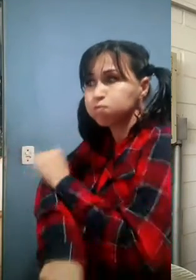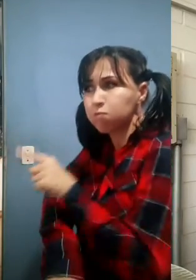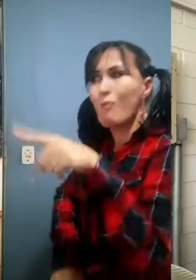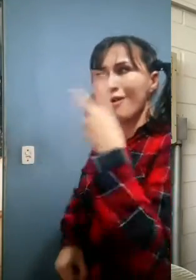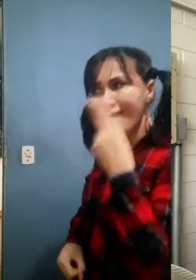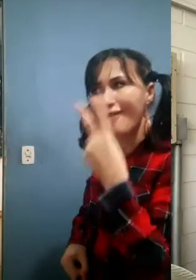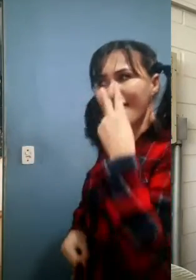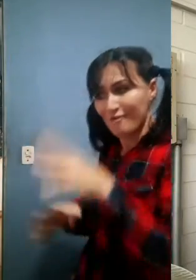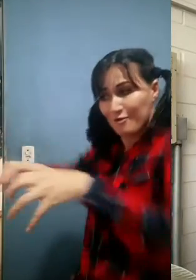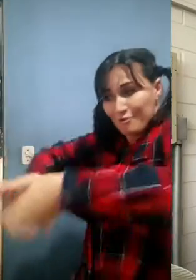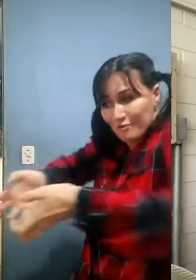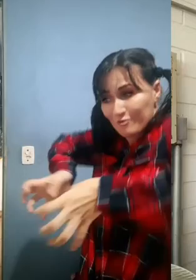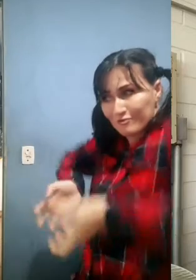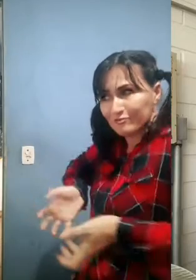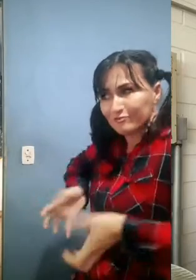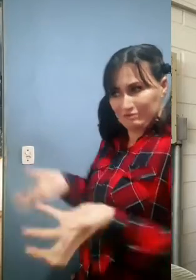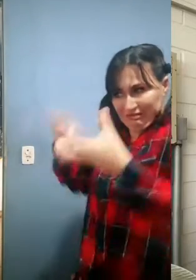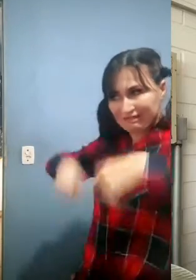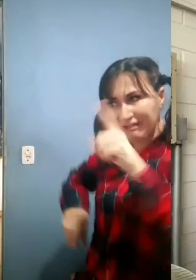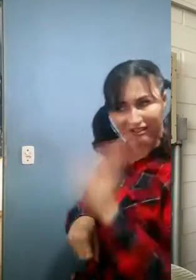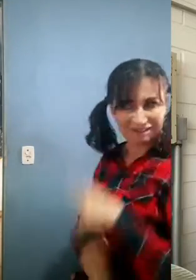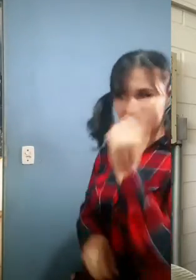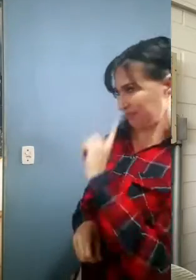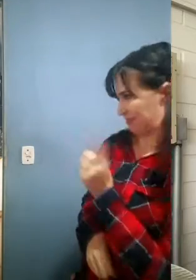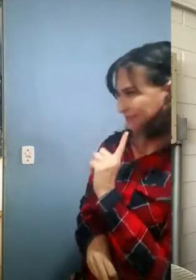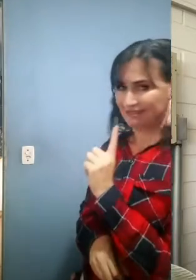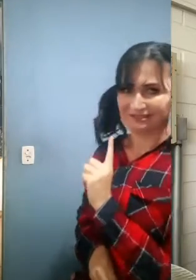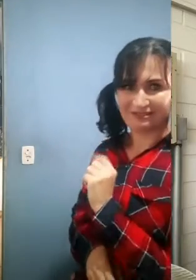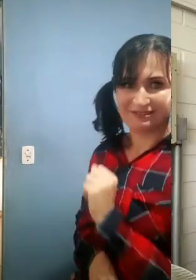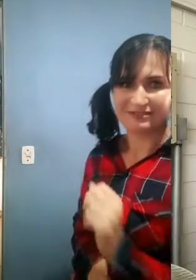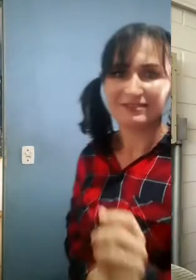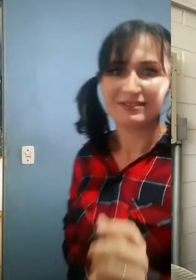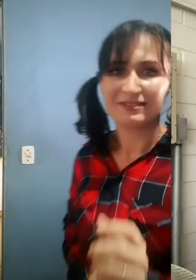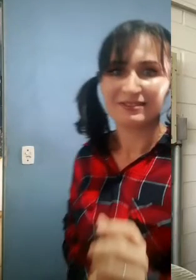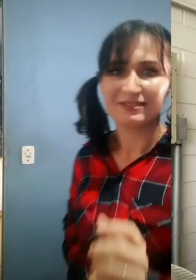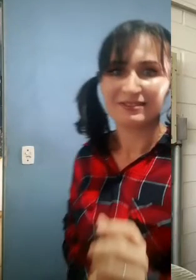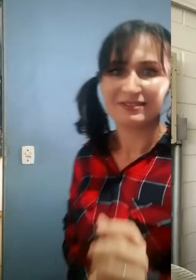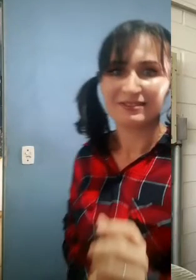chocolate engorda, vai ficar igual a abóbora, posso não te querer mais.